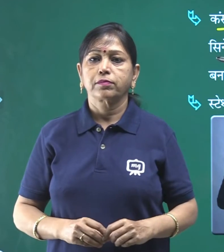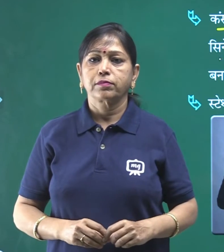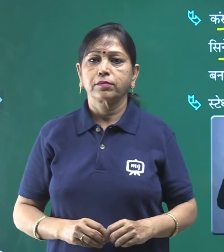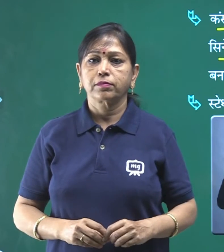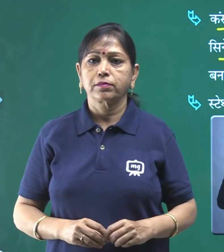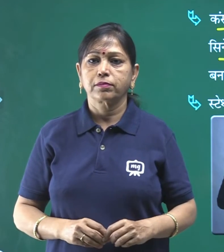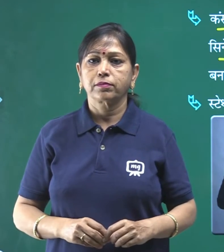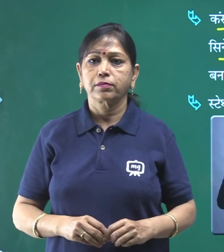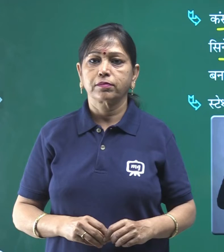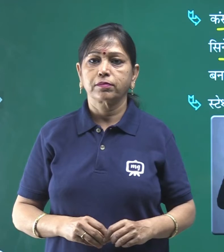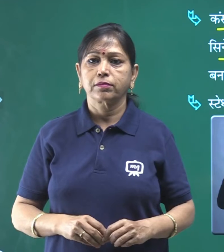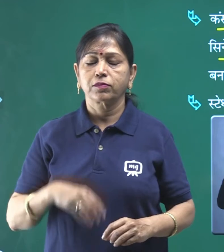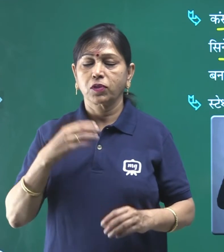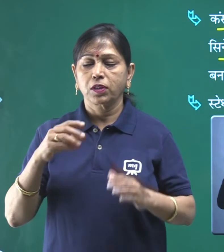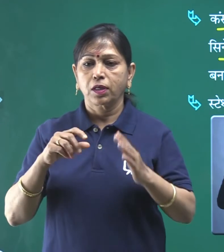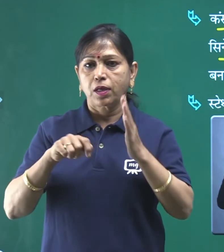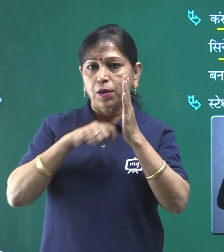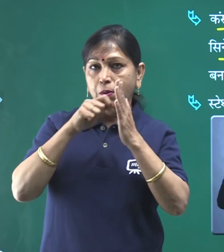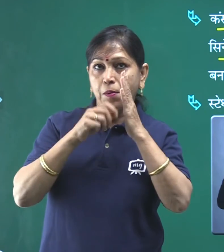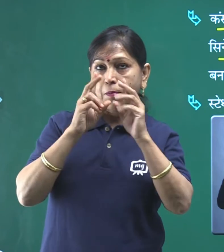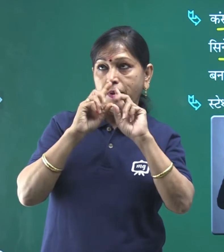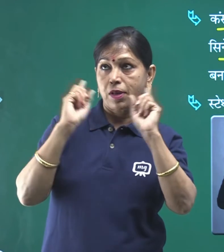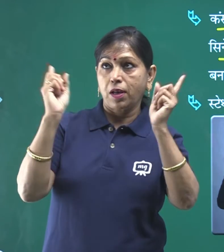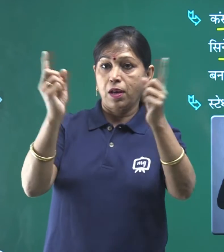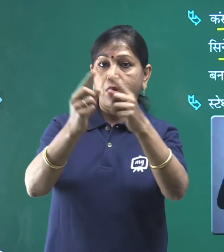तथा सिनेमा हॉल की छतों का